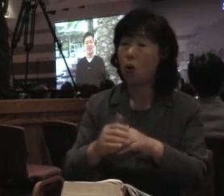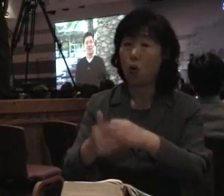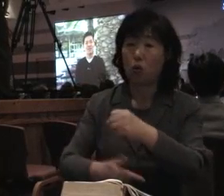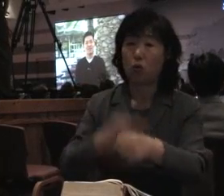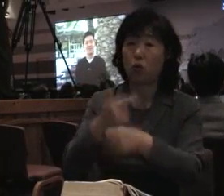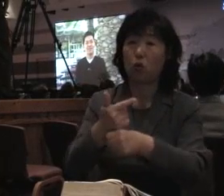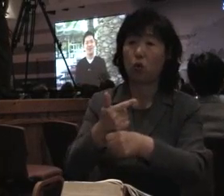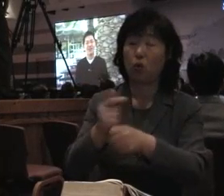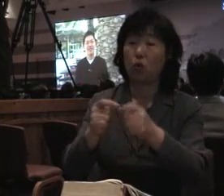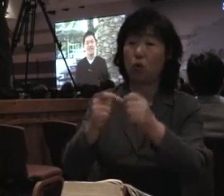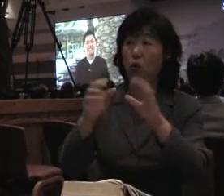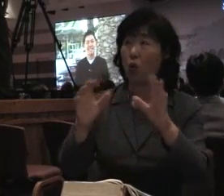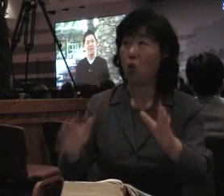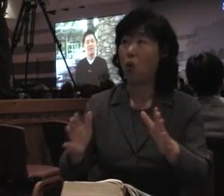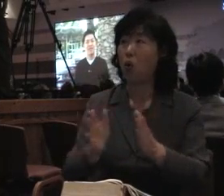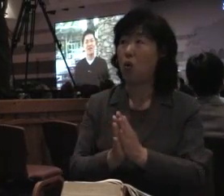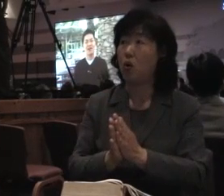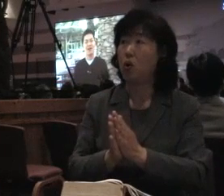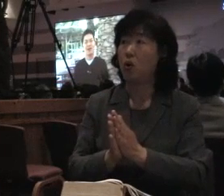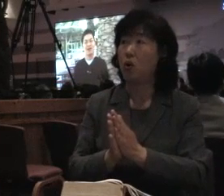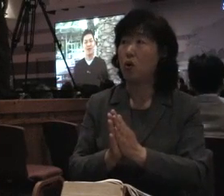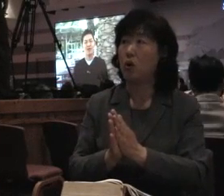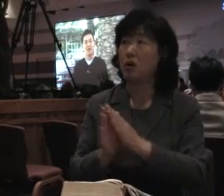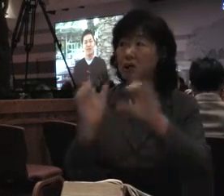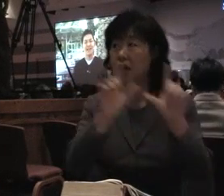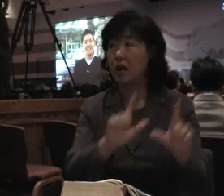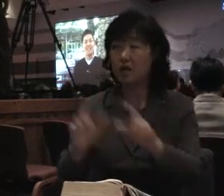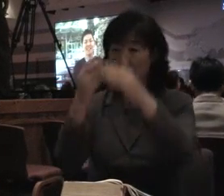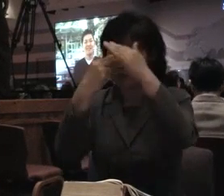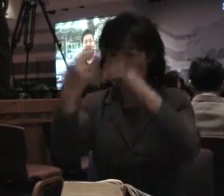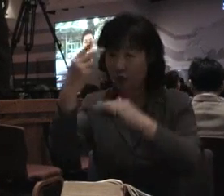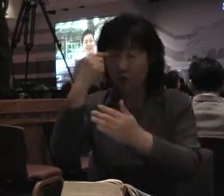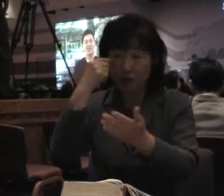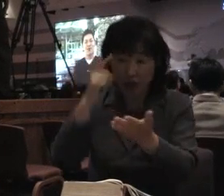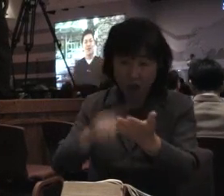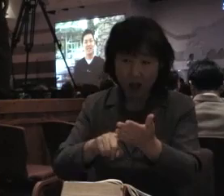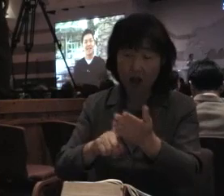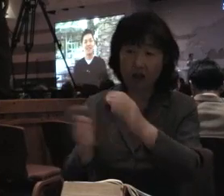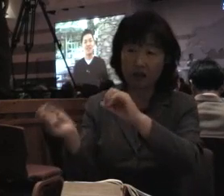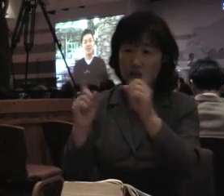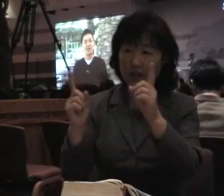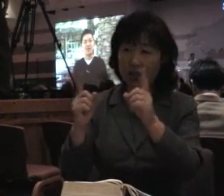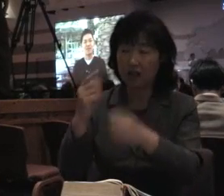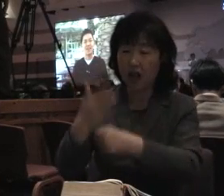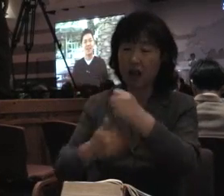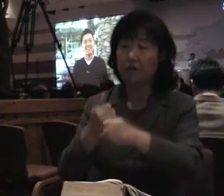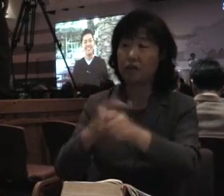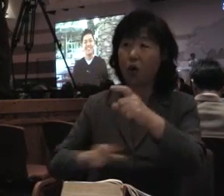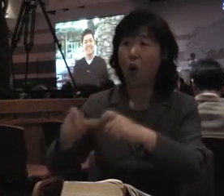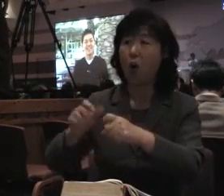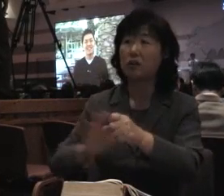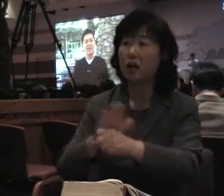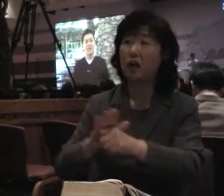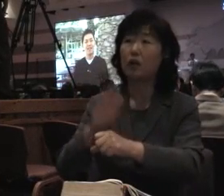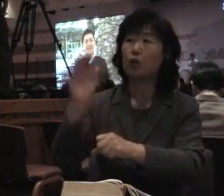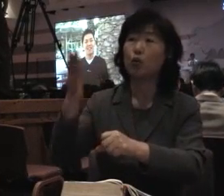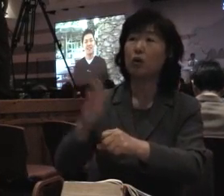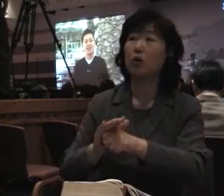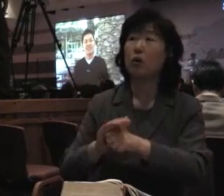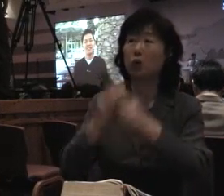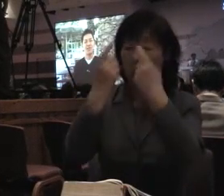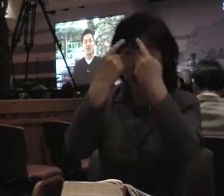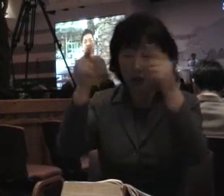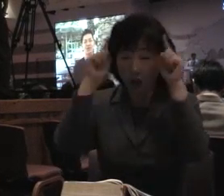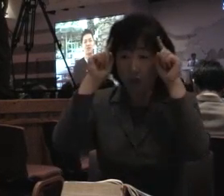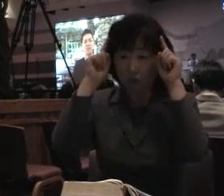6년간 하나대학부에 있으면서 제 삶의 비전을 발견했고 또 살아계신 하나님을 더욱더 사랑할 수 있게 되었습니다. 그런 대학부를